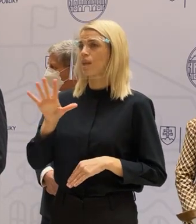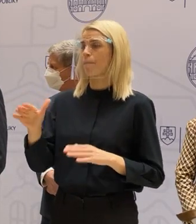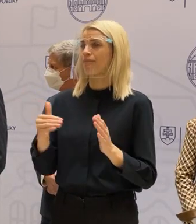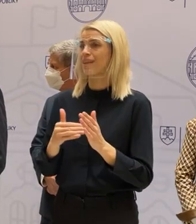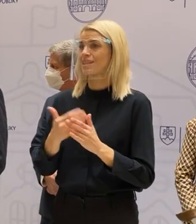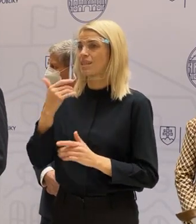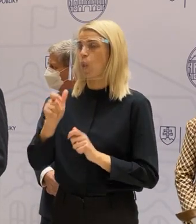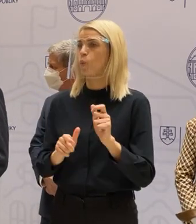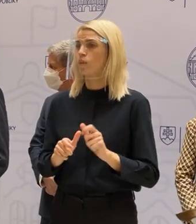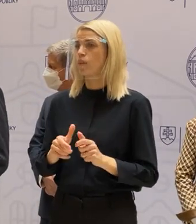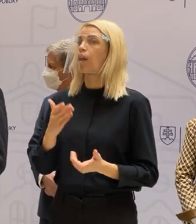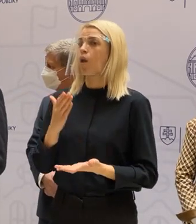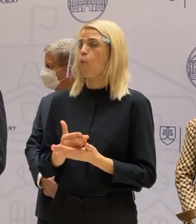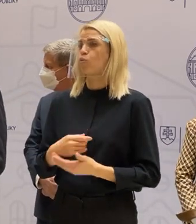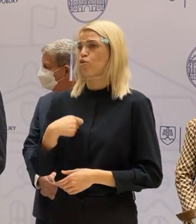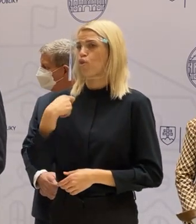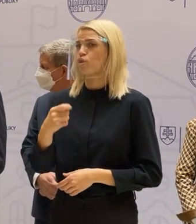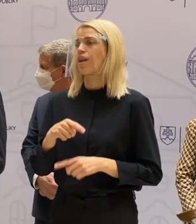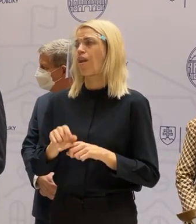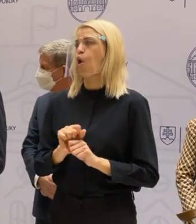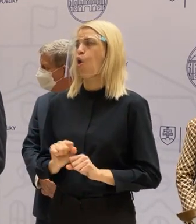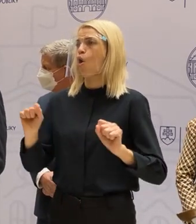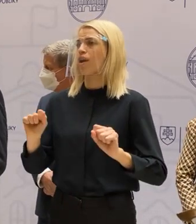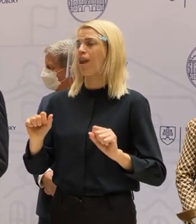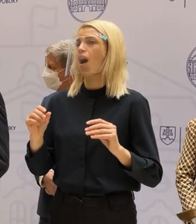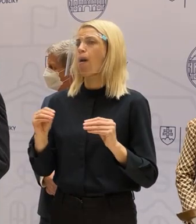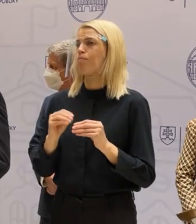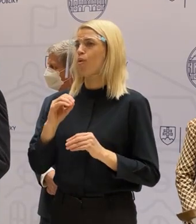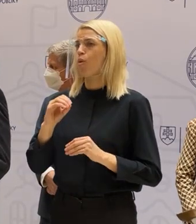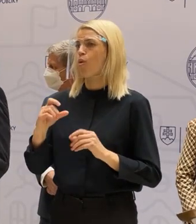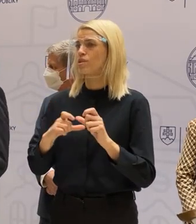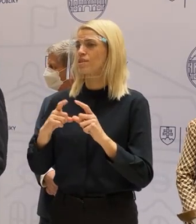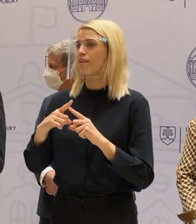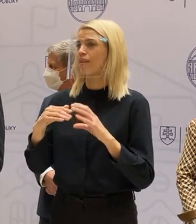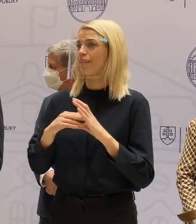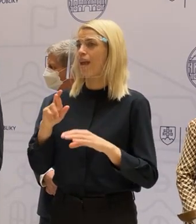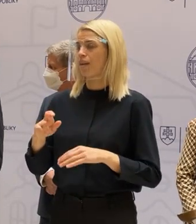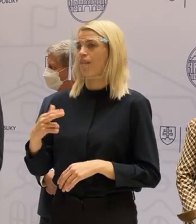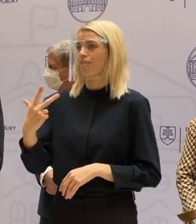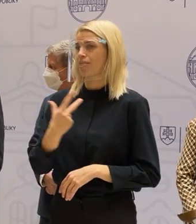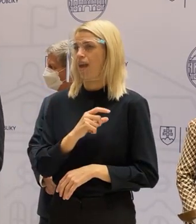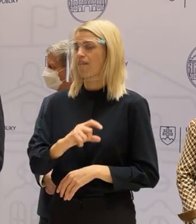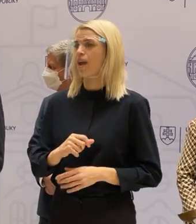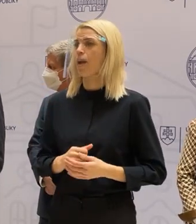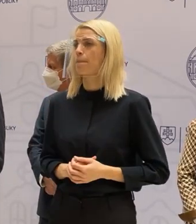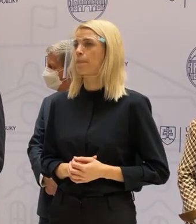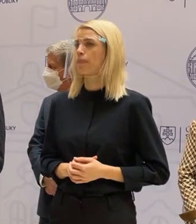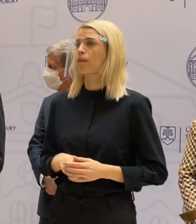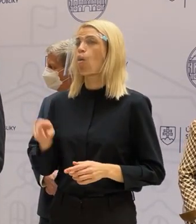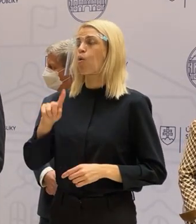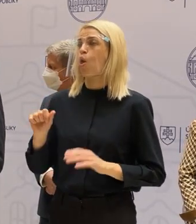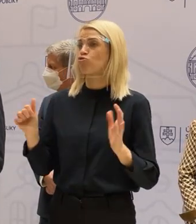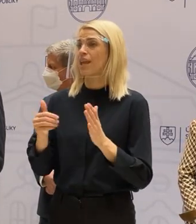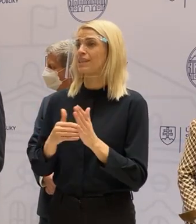ktorí dostali túto ochranu v podobe booster dávky, a okolo 16 tisíc ľudí dostalo